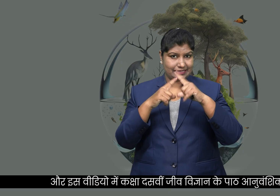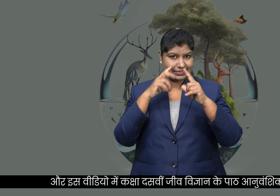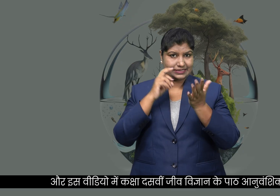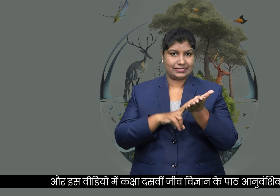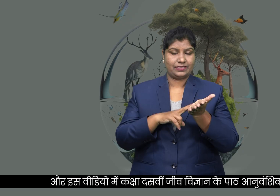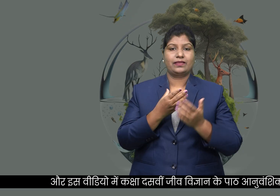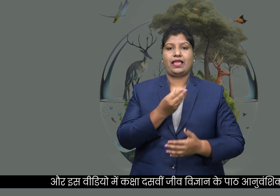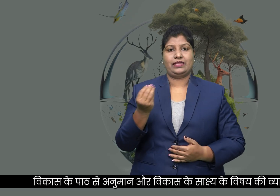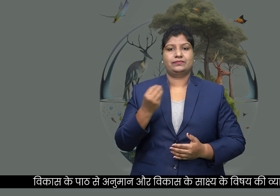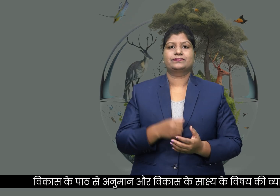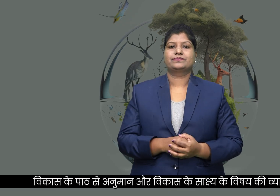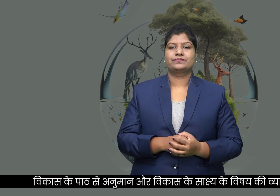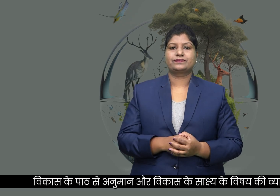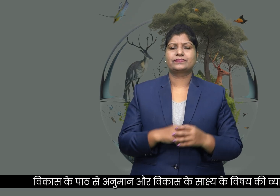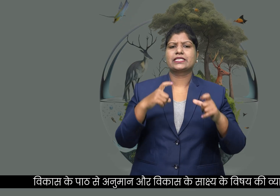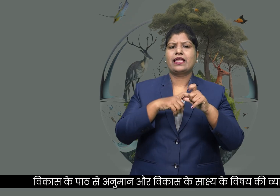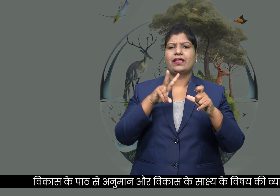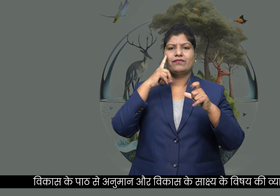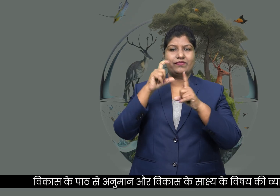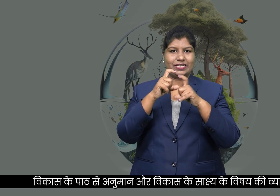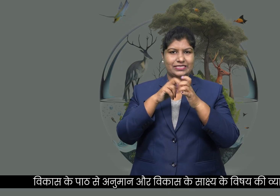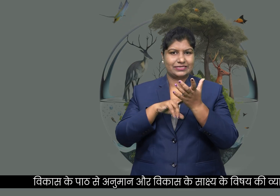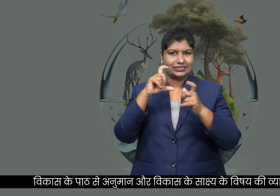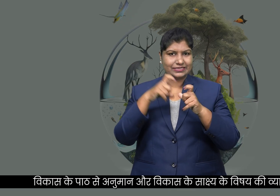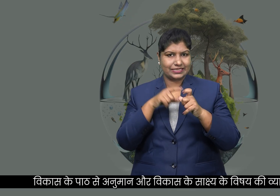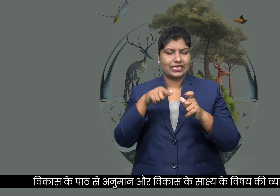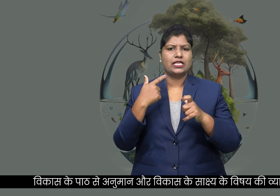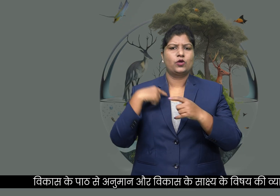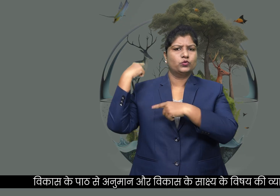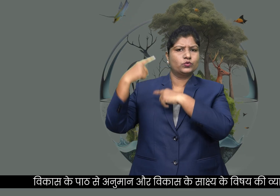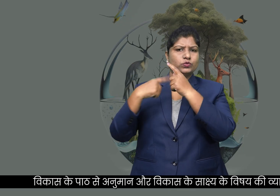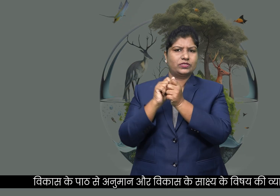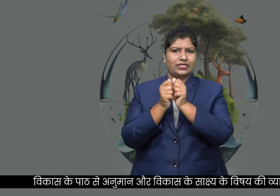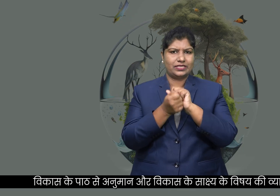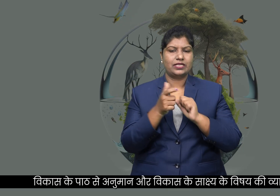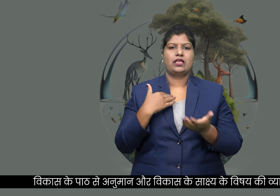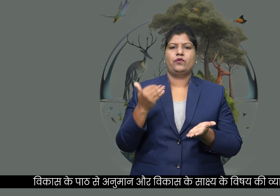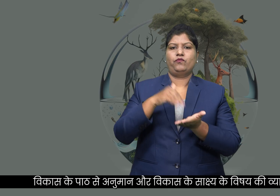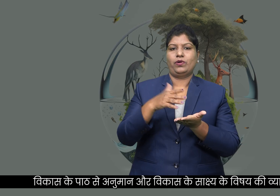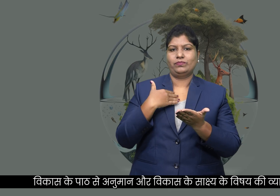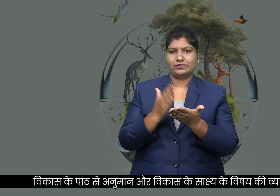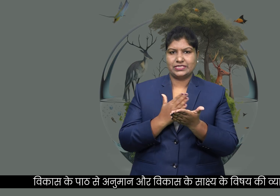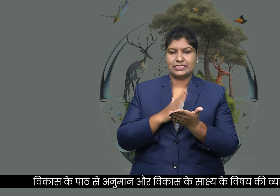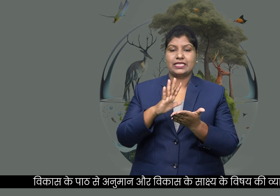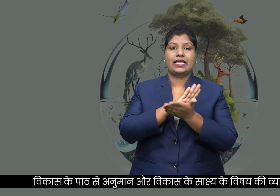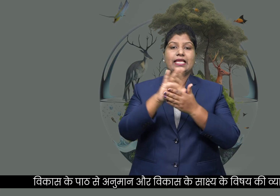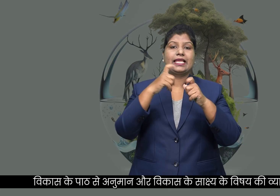और विकास के पाठ से अनुमान और विकास के साक्ष्य के विषय की व्याख्या करूंगी।